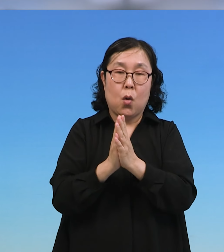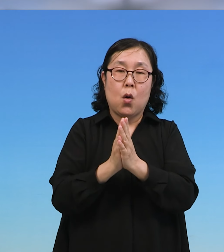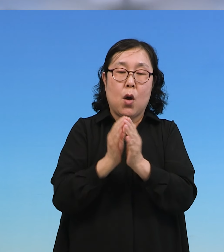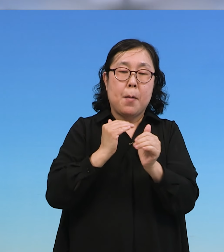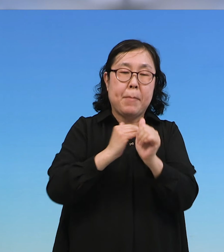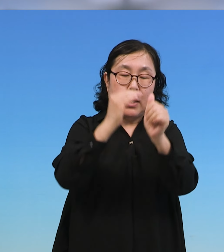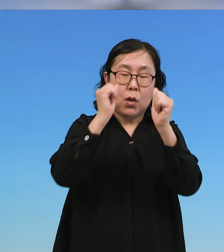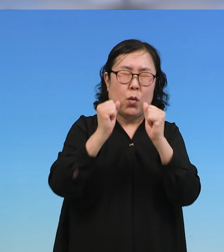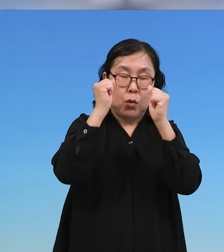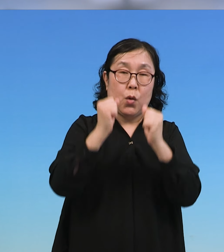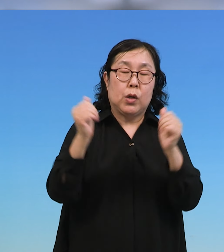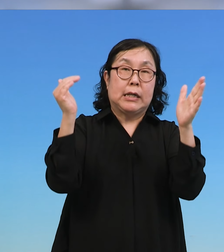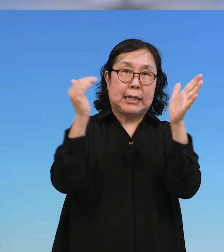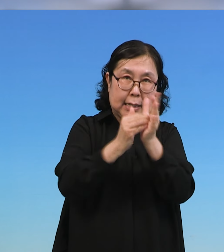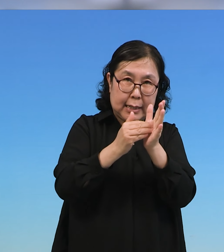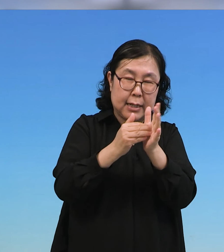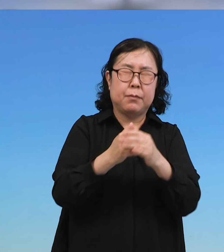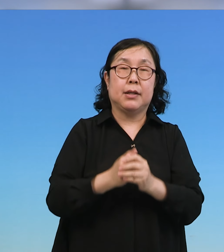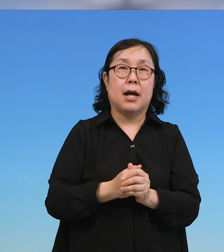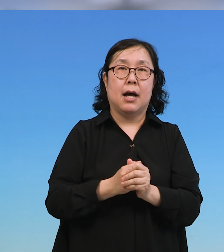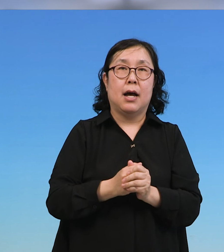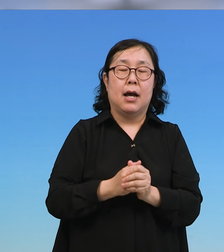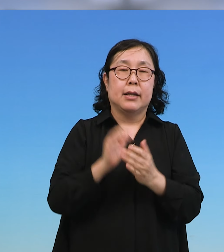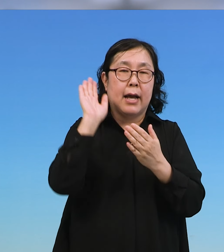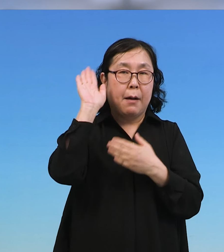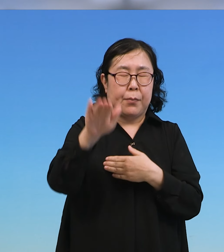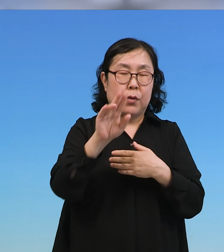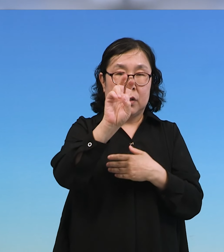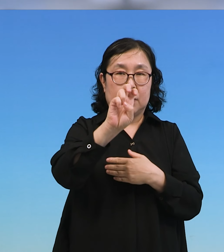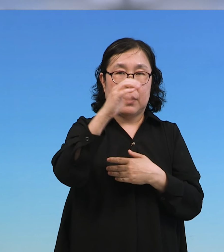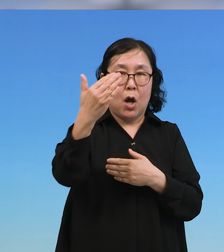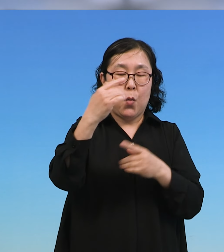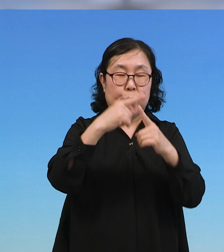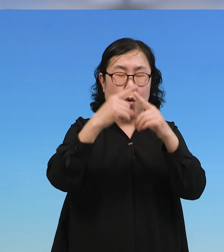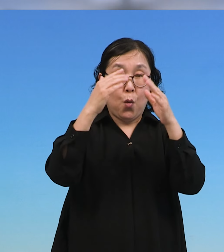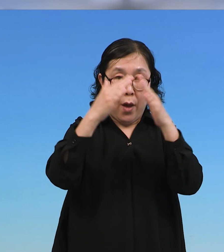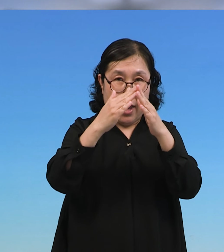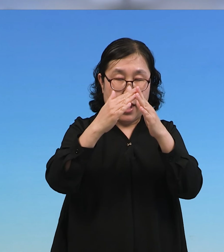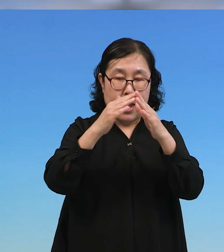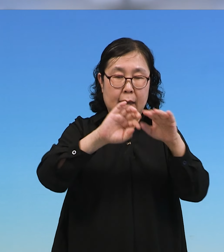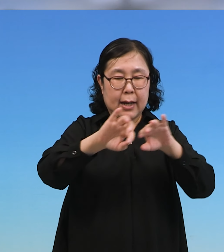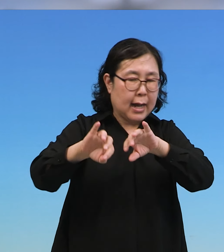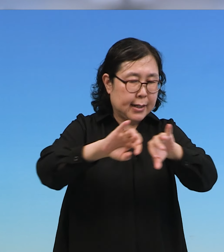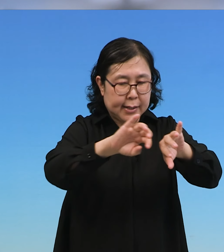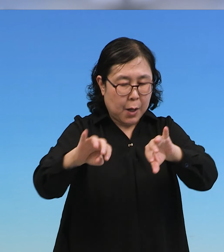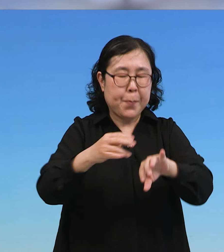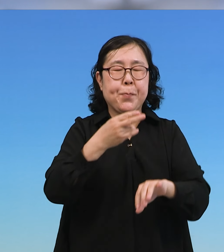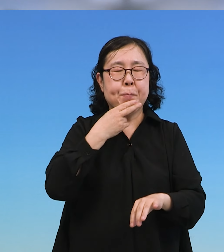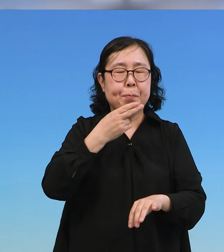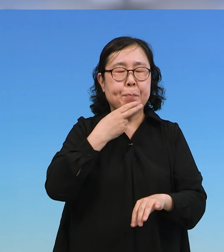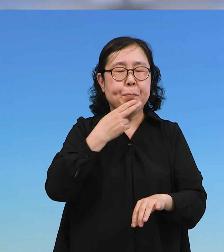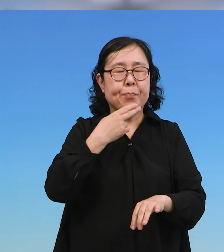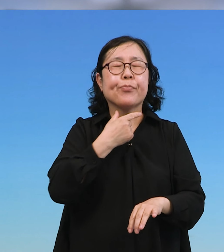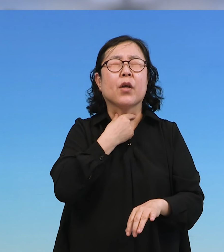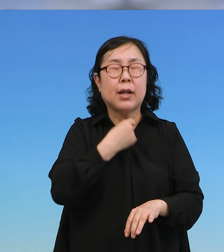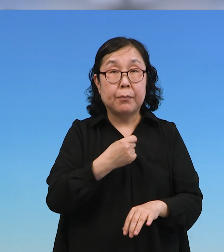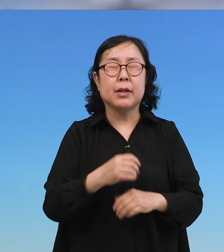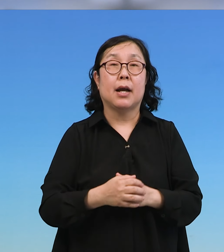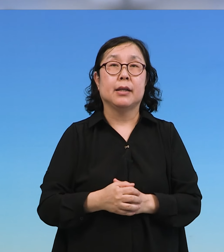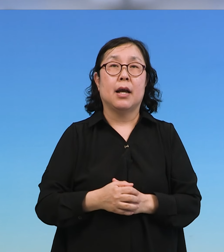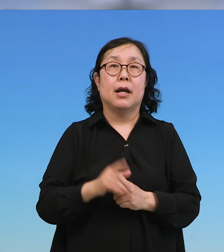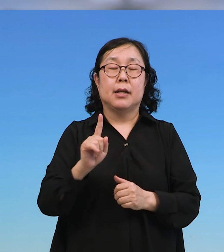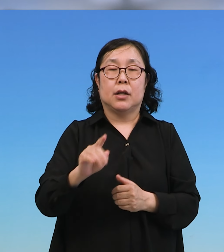관여하고 간섭하고 밤나라 대추나라 일절하지 않기를 원합니다. 이제 떠나보내기를 원합니다. 이제 그 29교회는